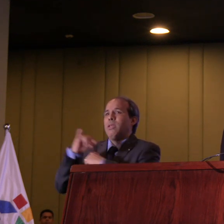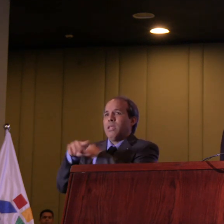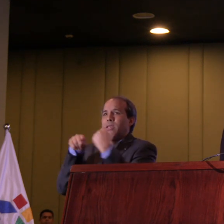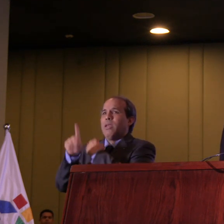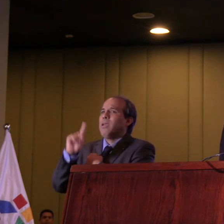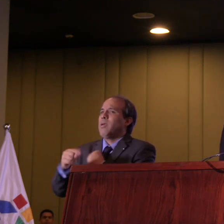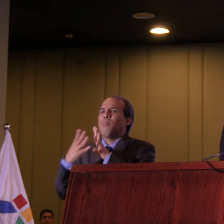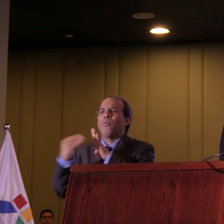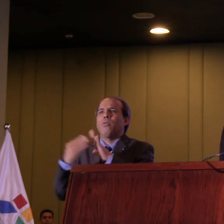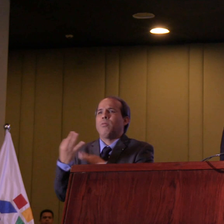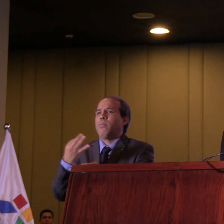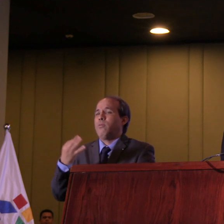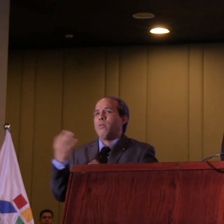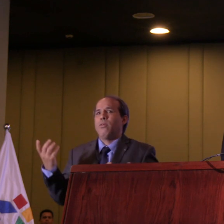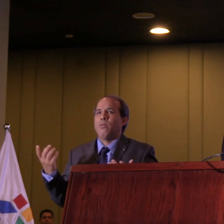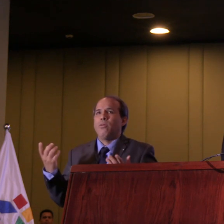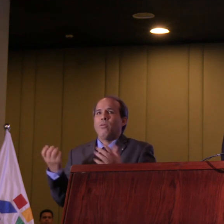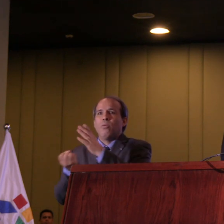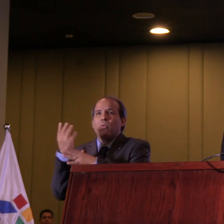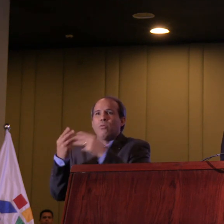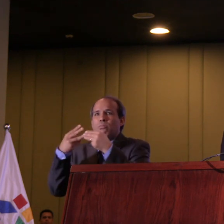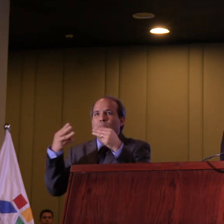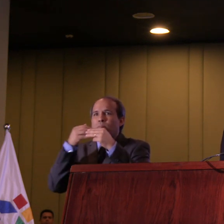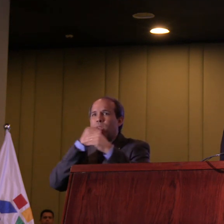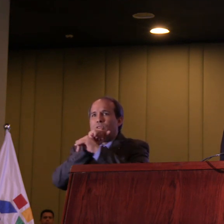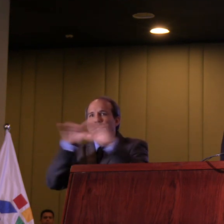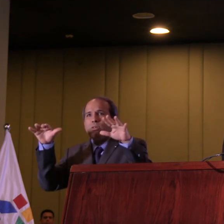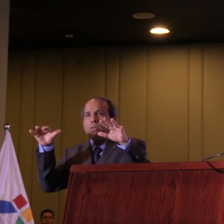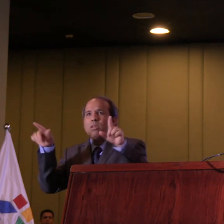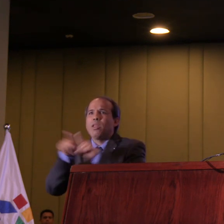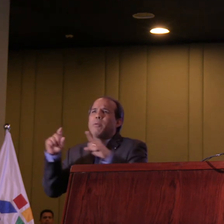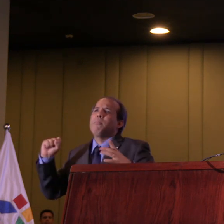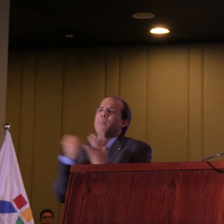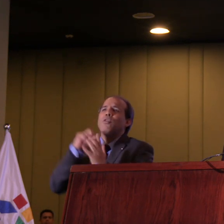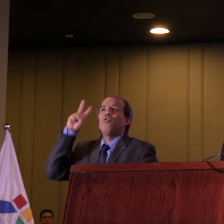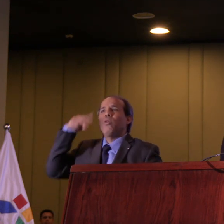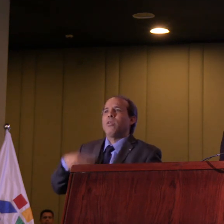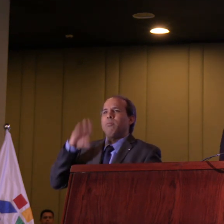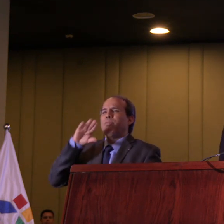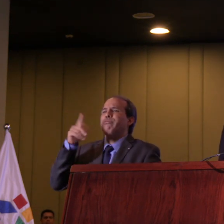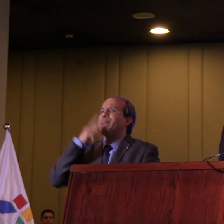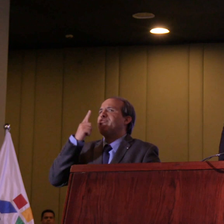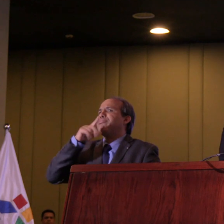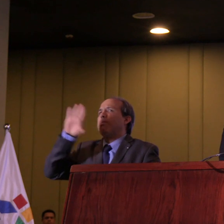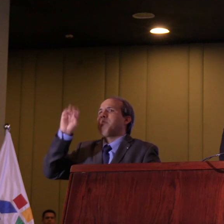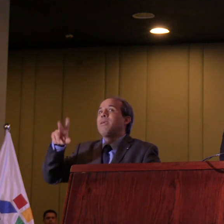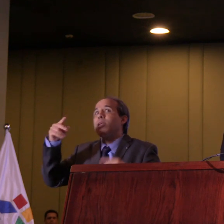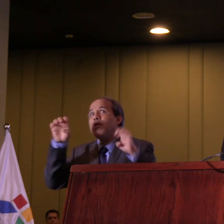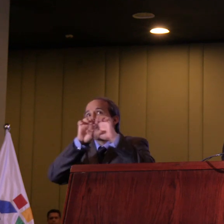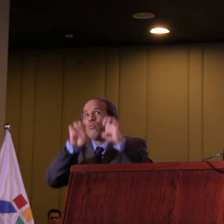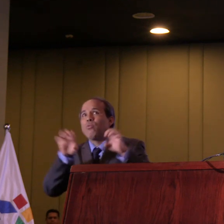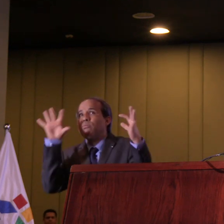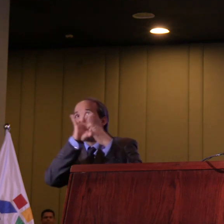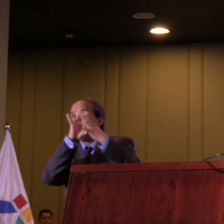cooperação energética e um êxito histórico de nossa política externa, sempre capaz de adaptar a sua estrutura às evoluções